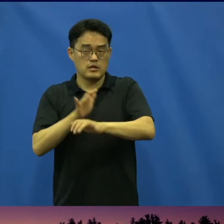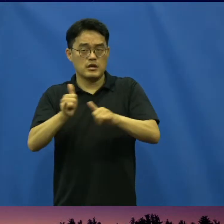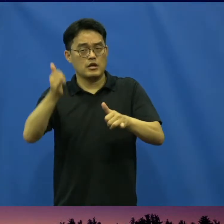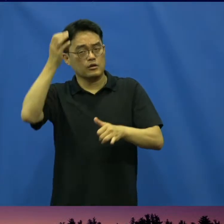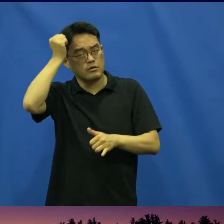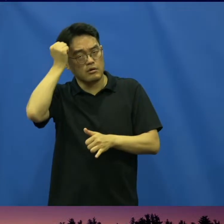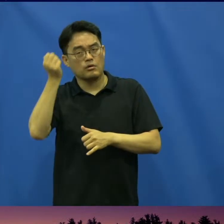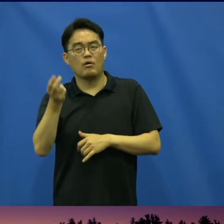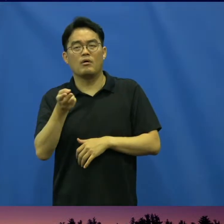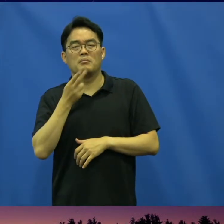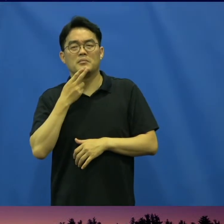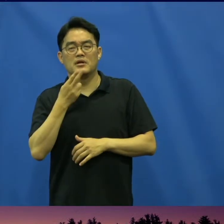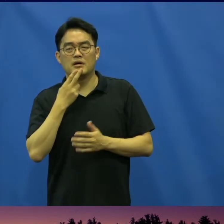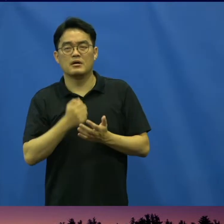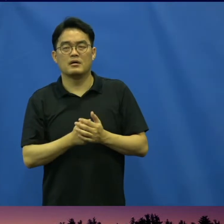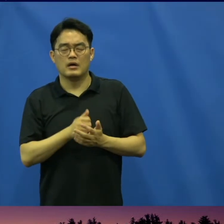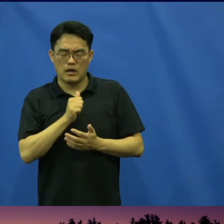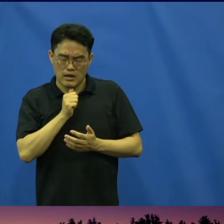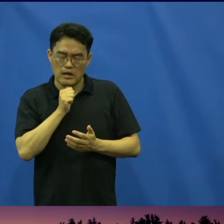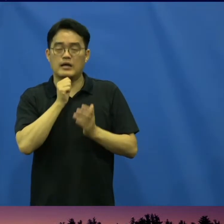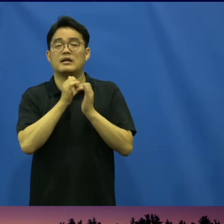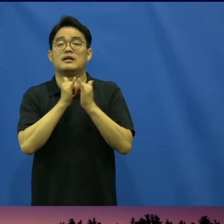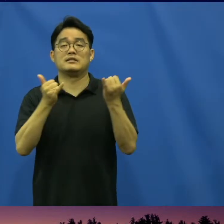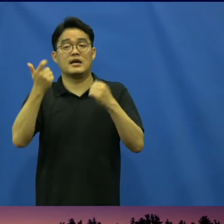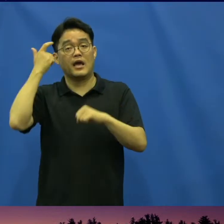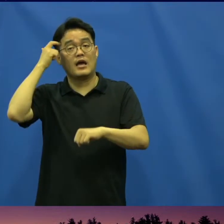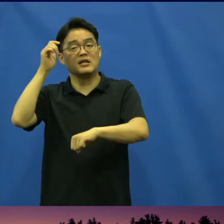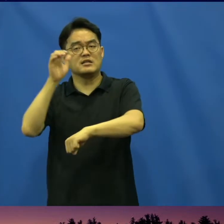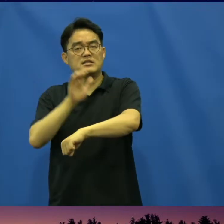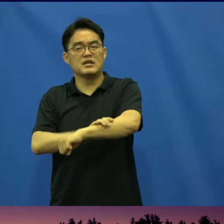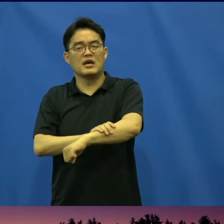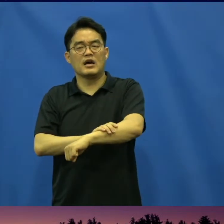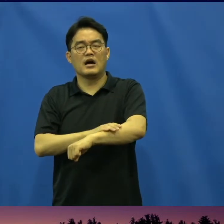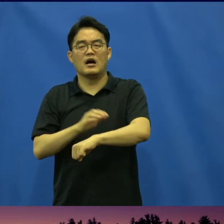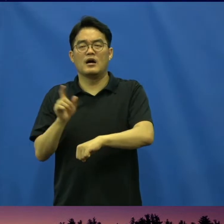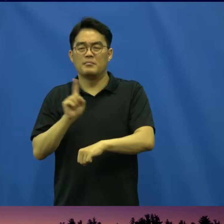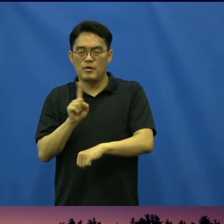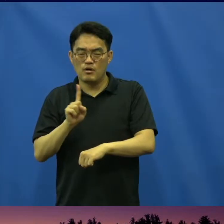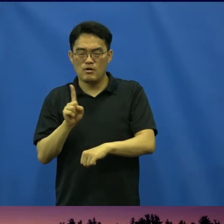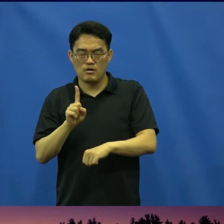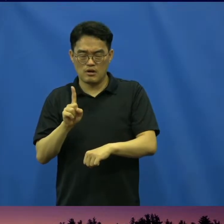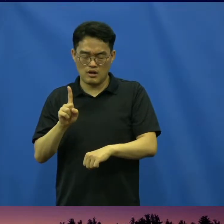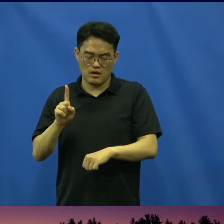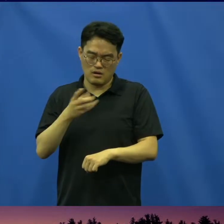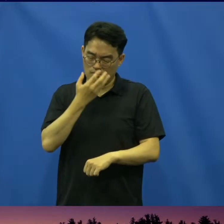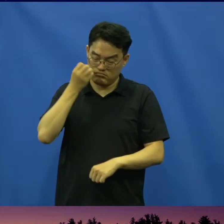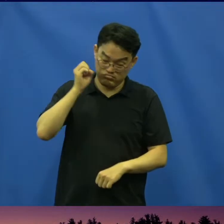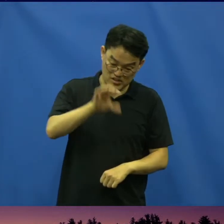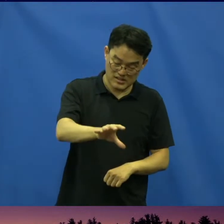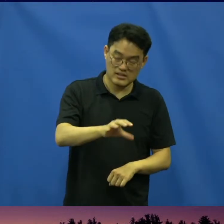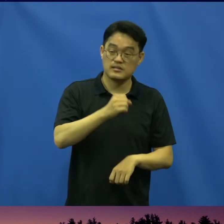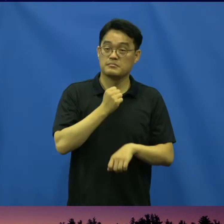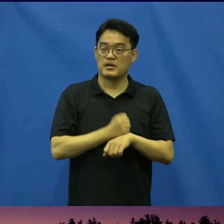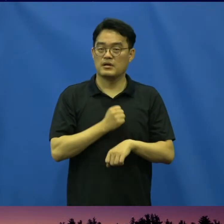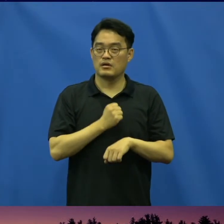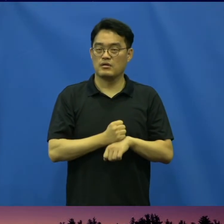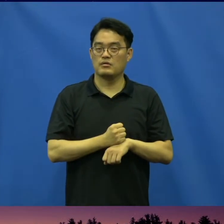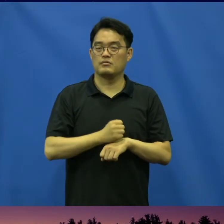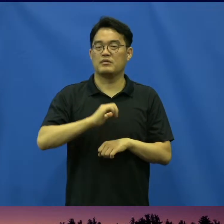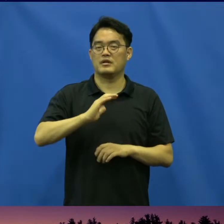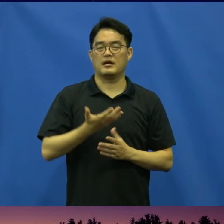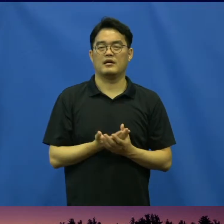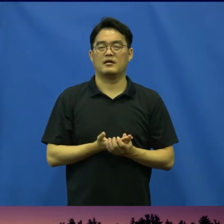나으나 가난한 자의 지혜가 멸시를 받고 그의 말들을 사람들이 듣지 아니한다 하노라.